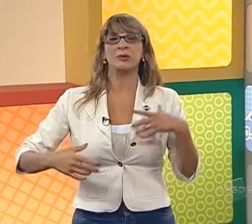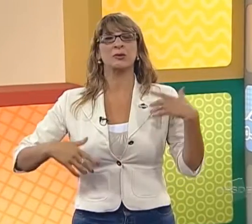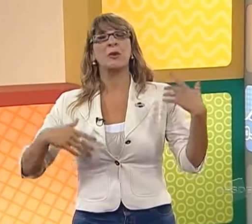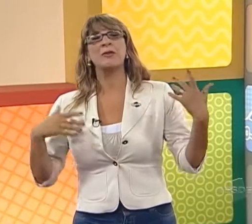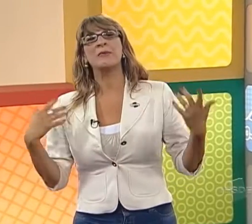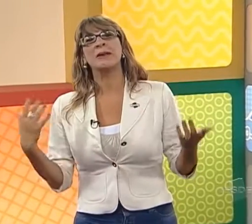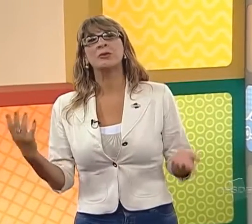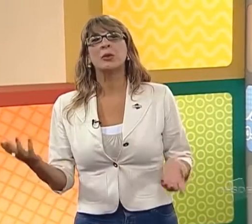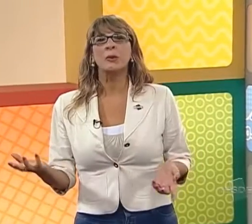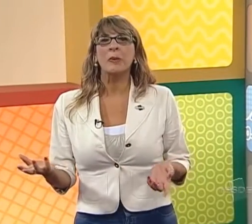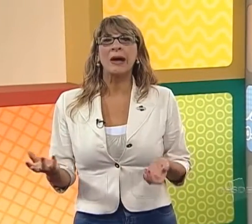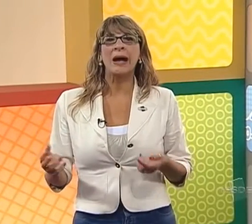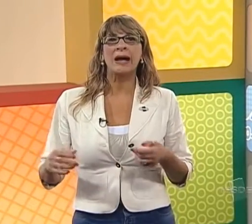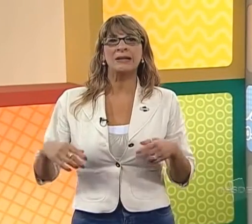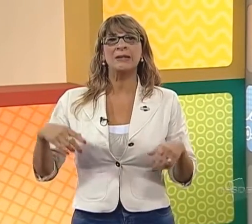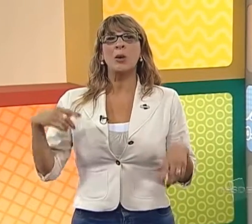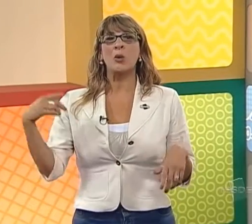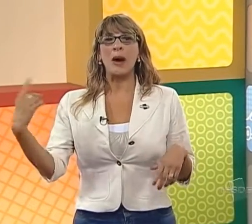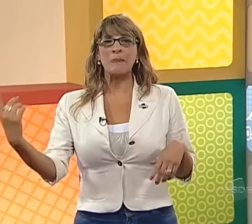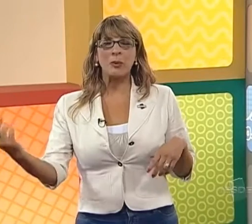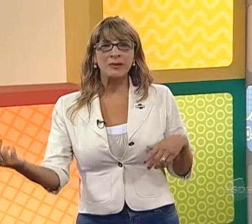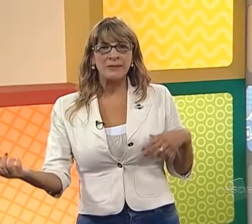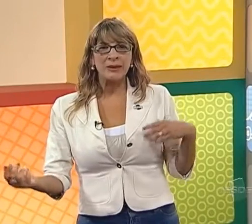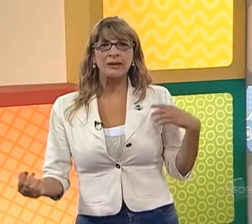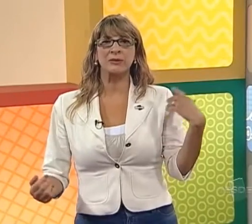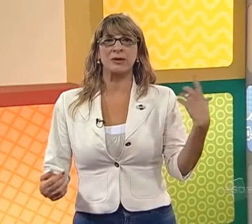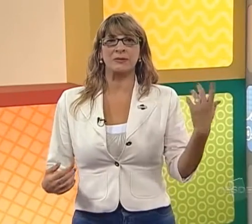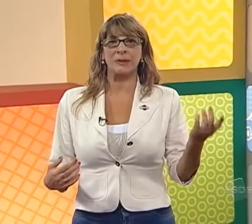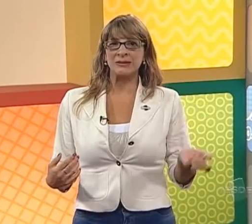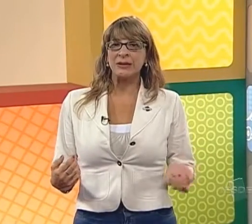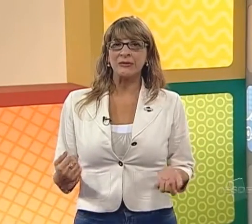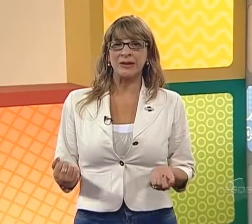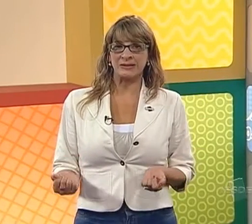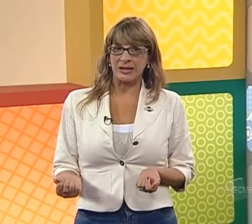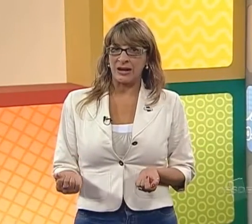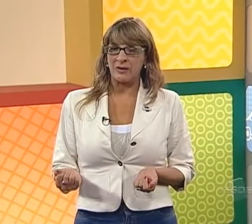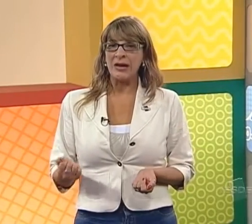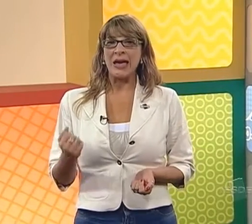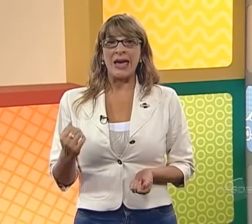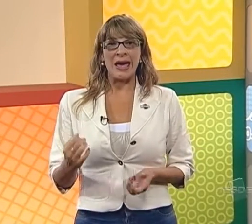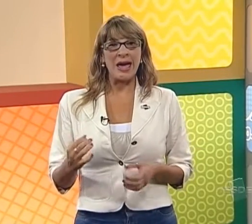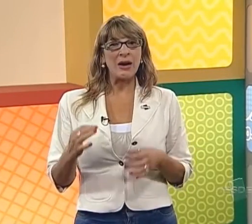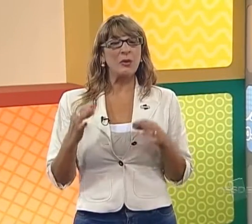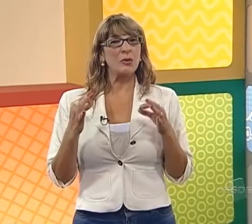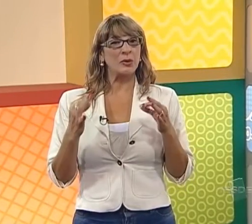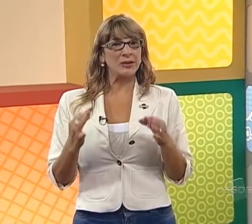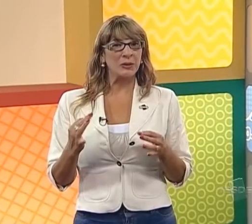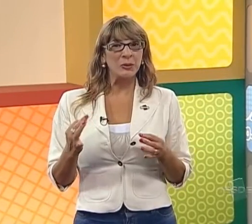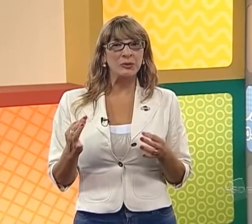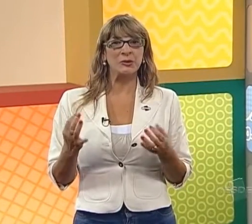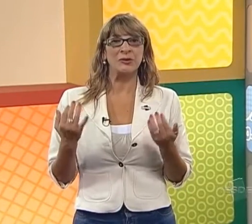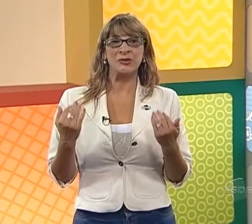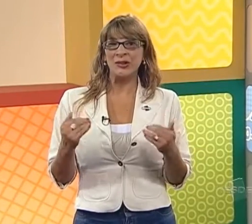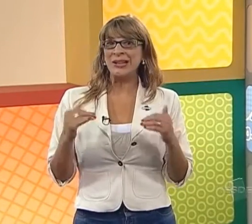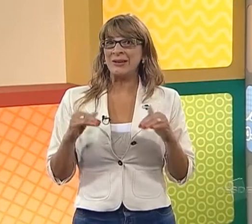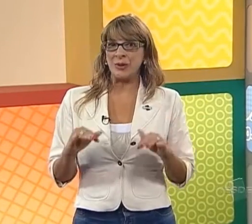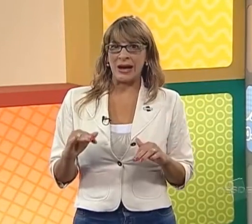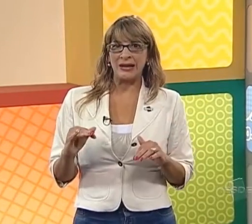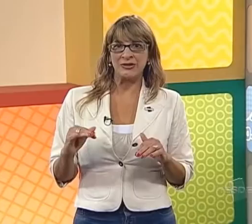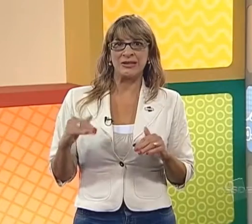os movimentos corporais, o apontamento, a expressão facial, é um conteúdo de linguagem